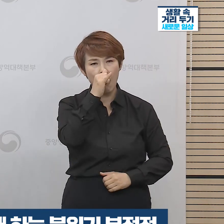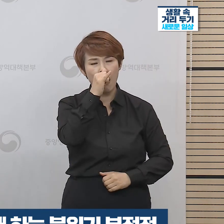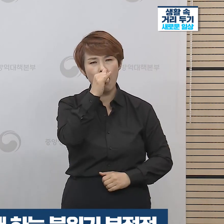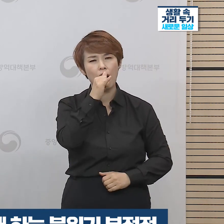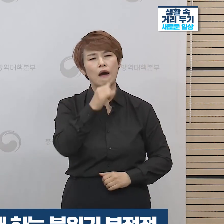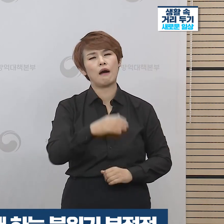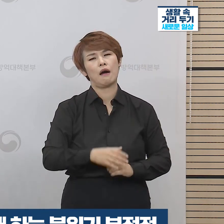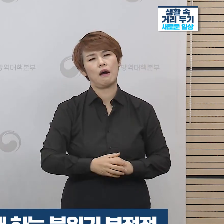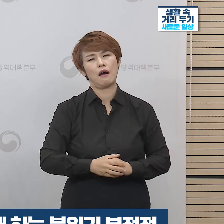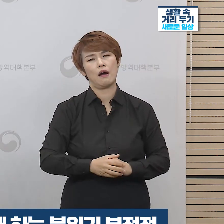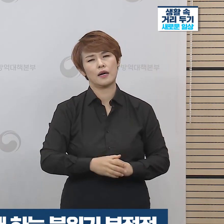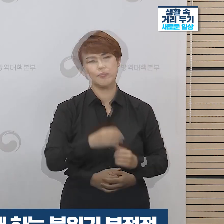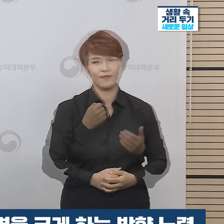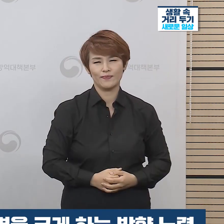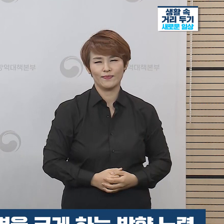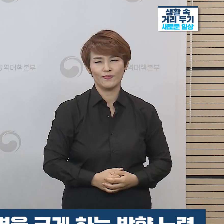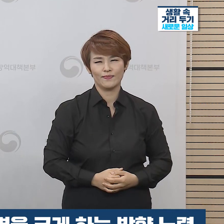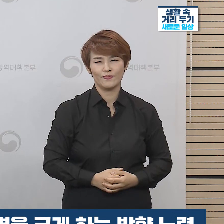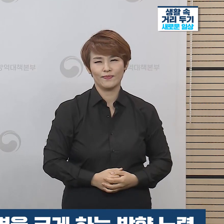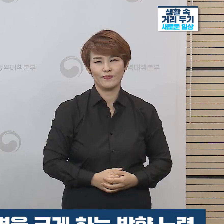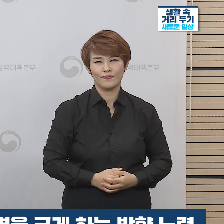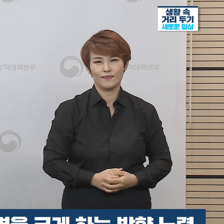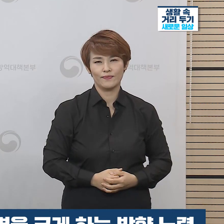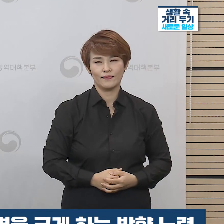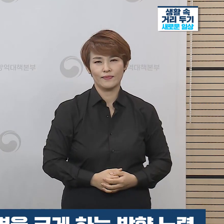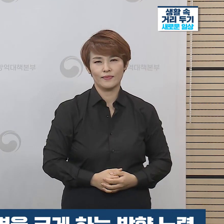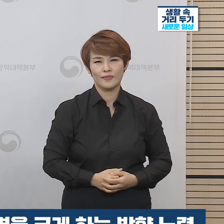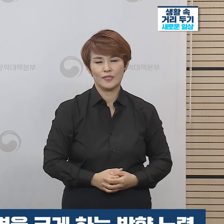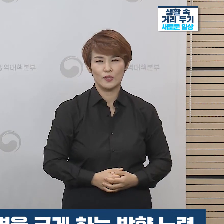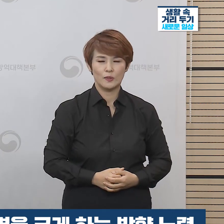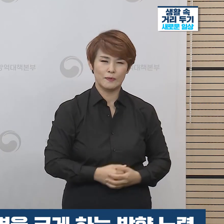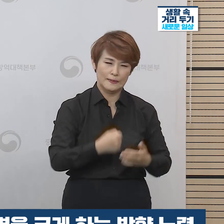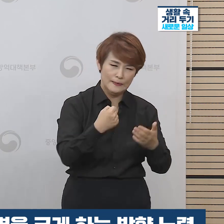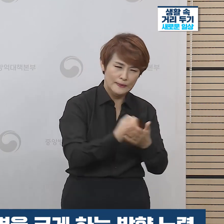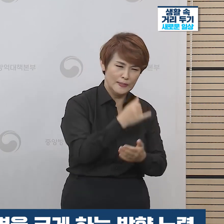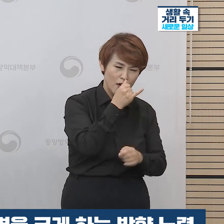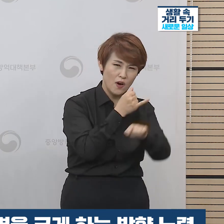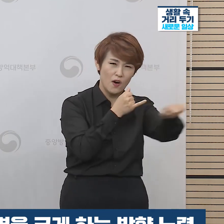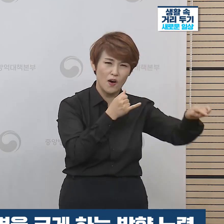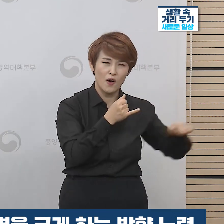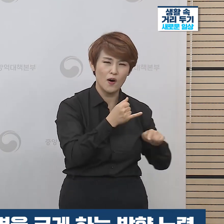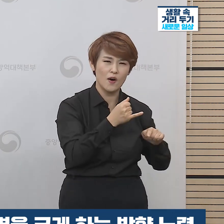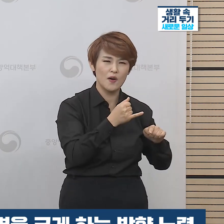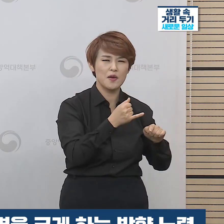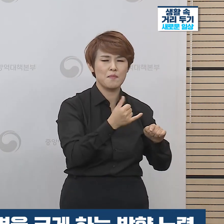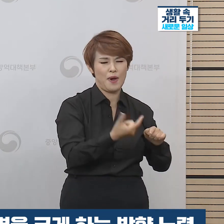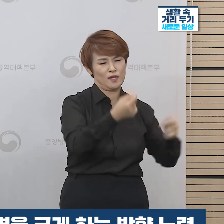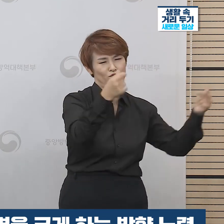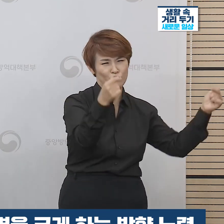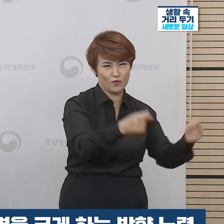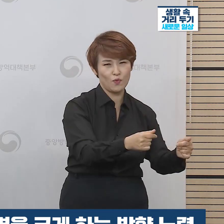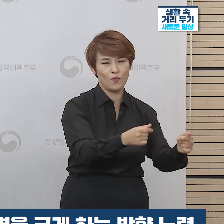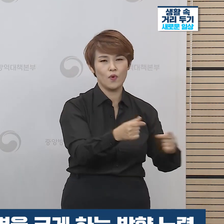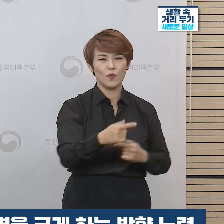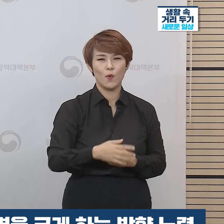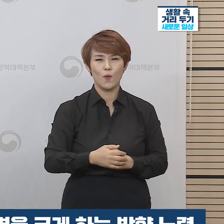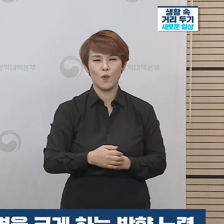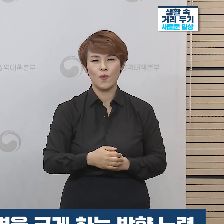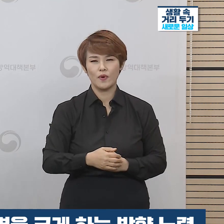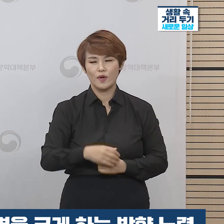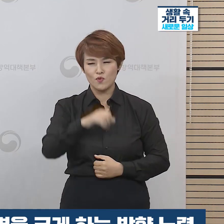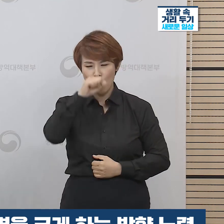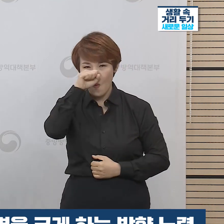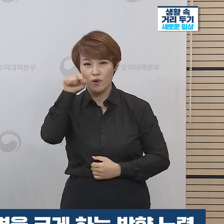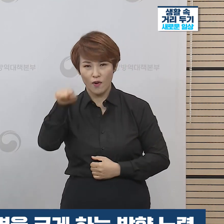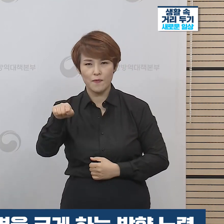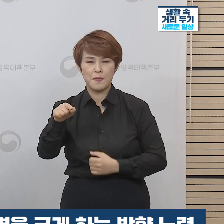부정적으로 보고 있습니다 말씀드렸던 부정적인 면을 하루빨리 줄이고 긍정적인 면을 더욱 더 크게